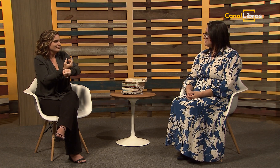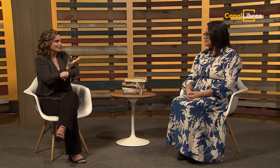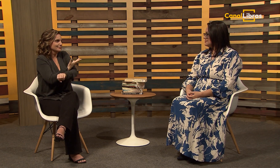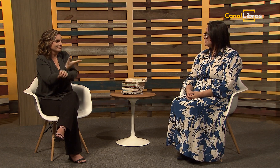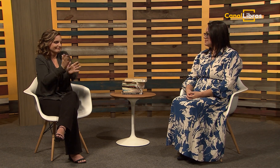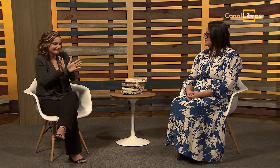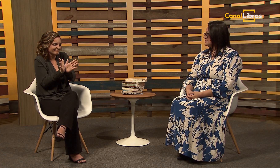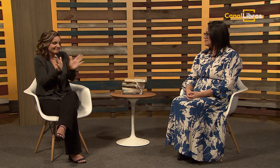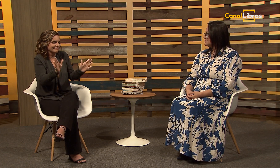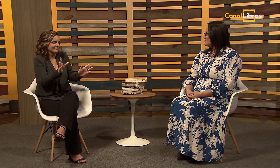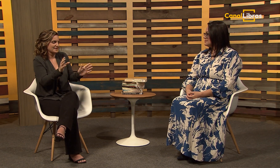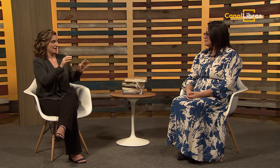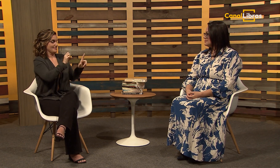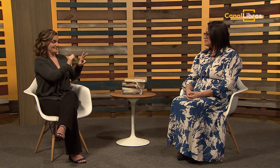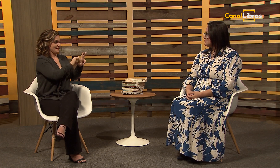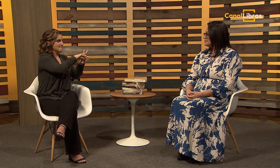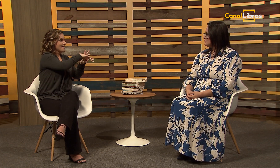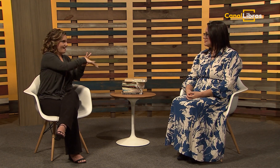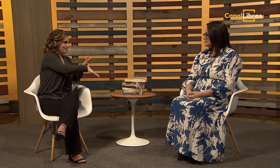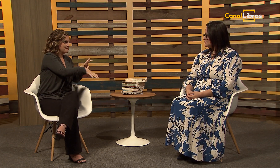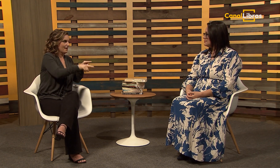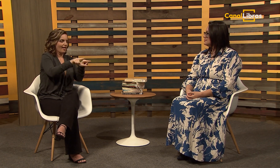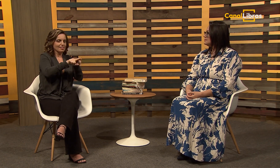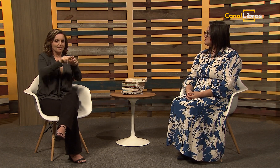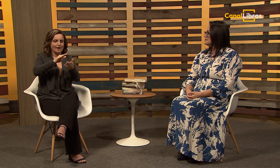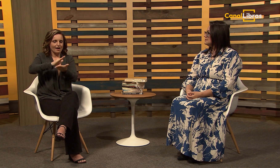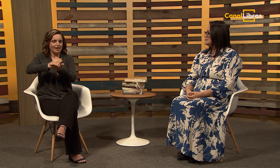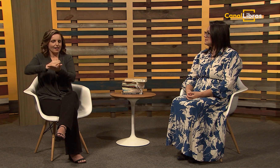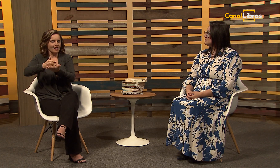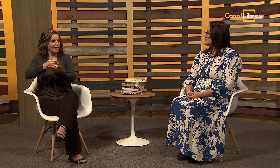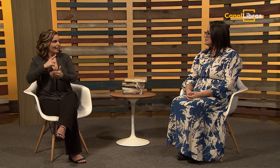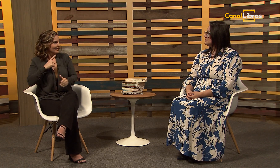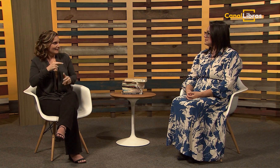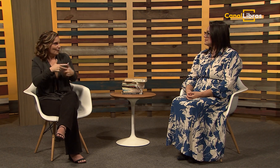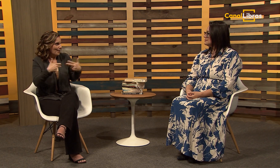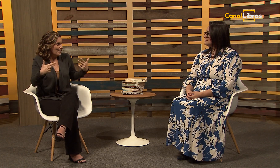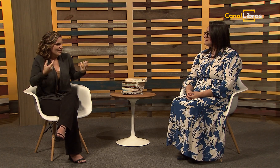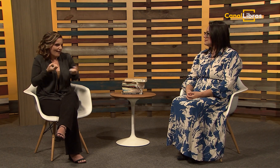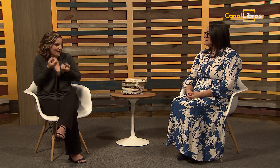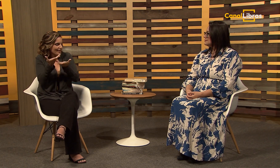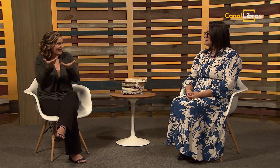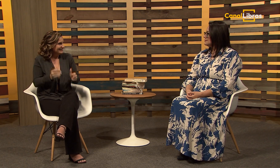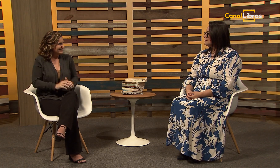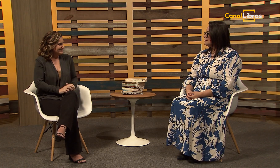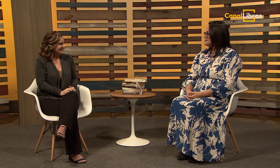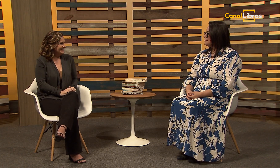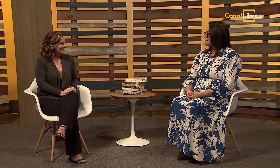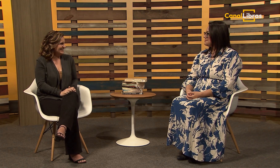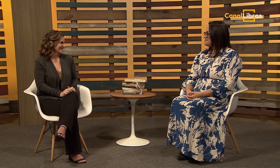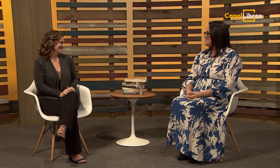tocado, tanto pelo trabalho pela Semesp, quanto pelo trabalho como intérprete. Conta pra gente.